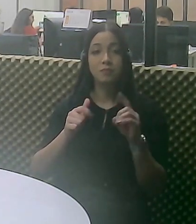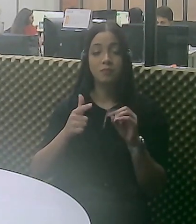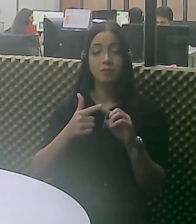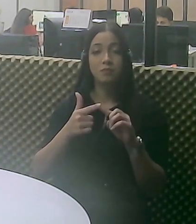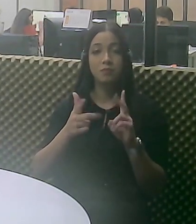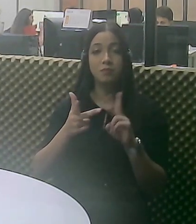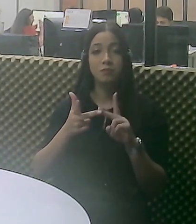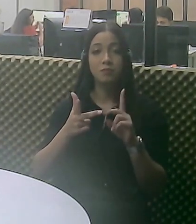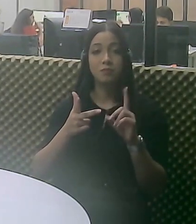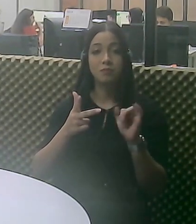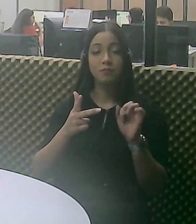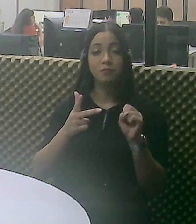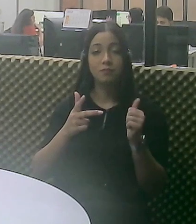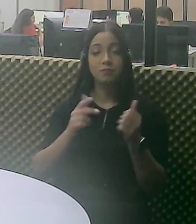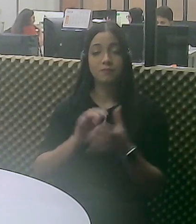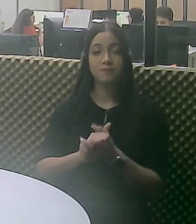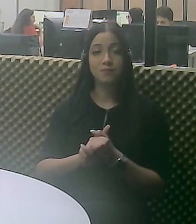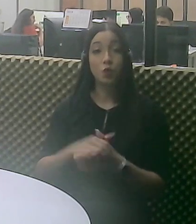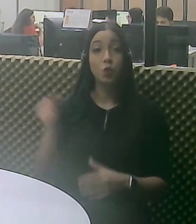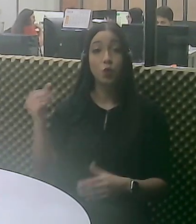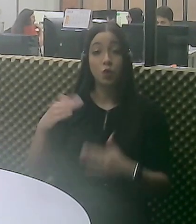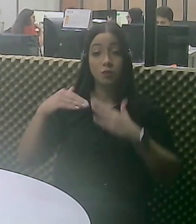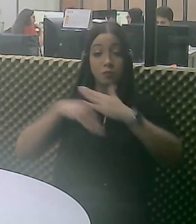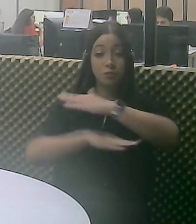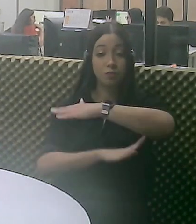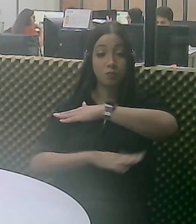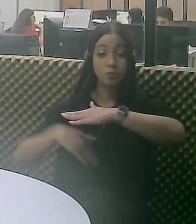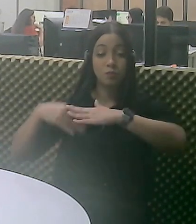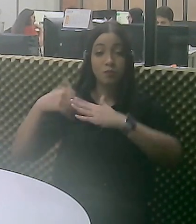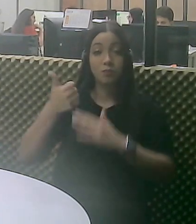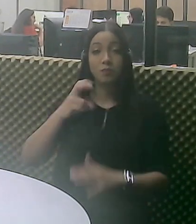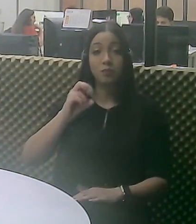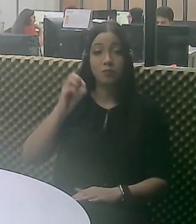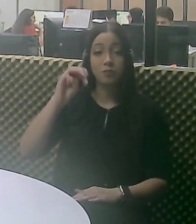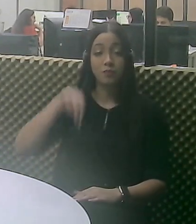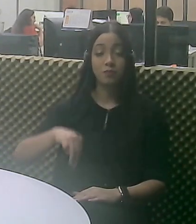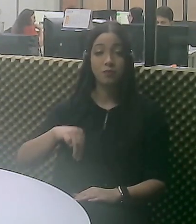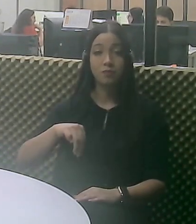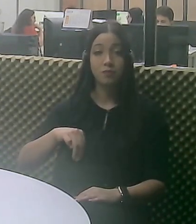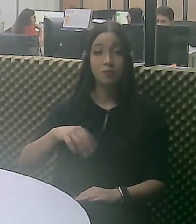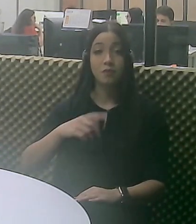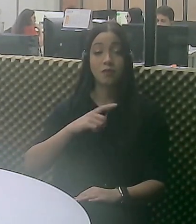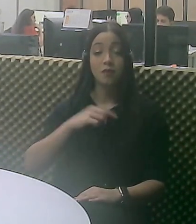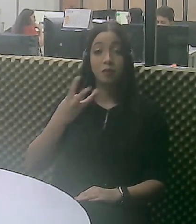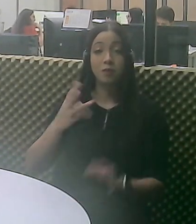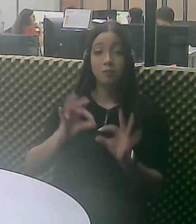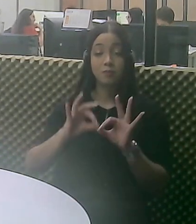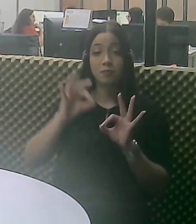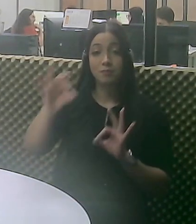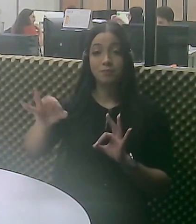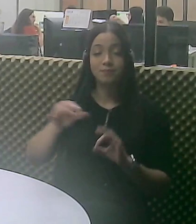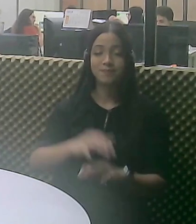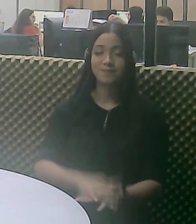Valsas. Já o novo bolsão tem extensão de 150 metros, com 15 metros de largura.